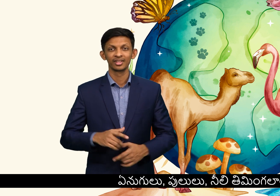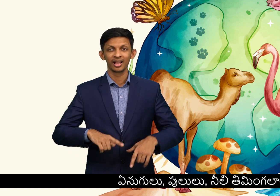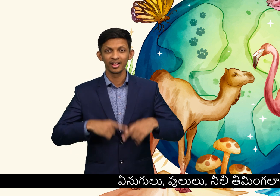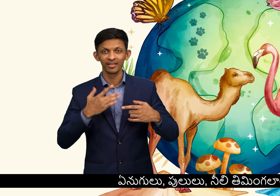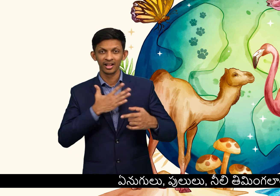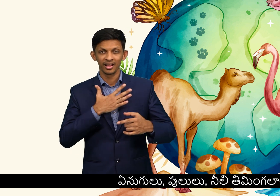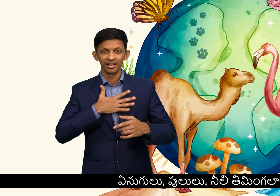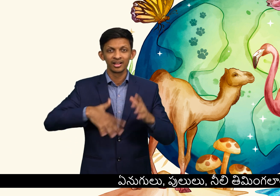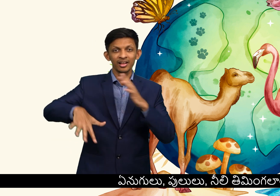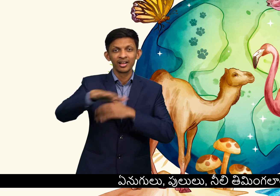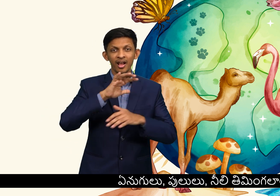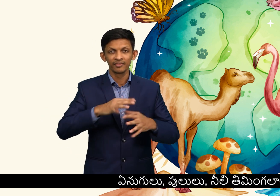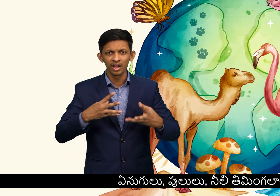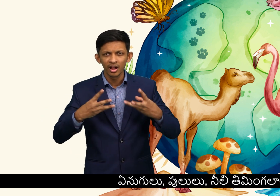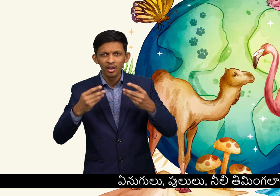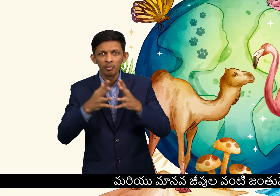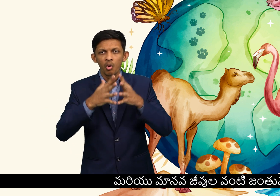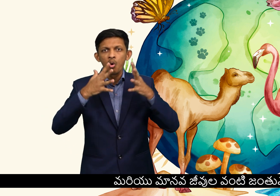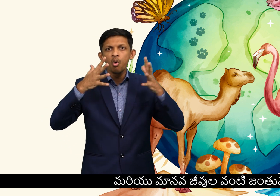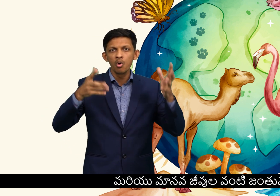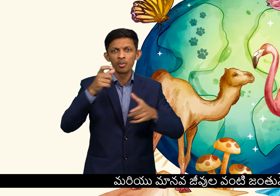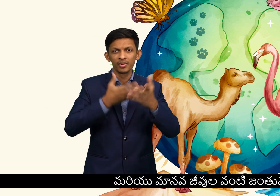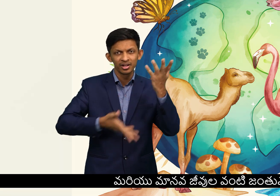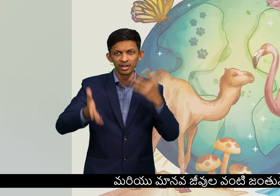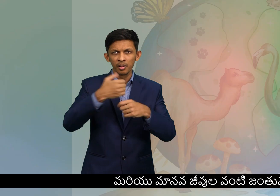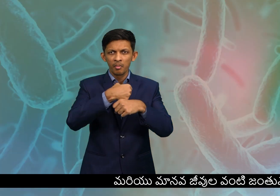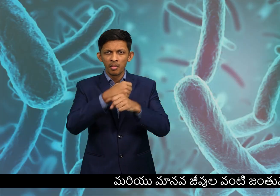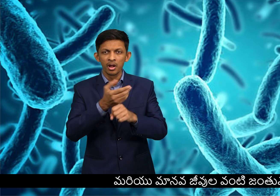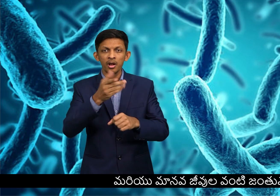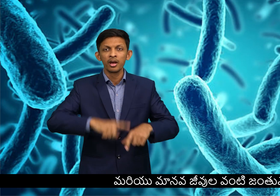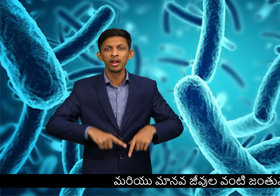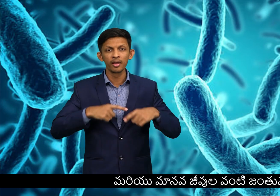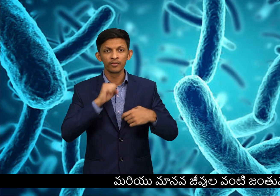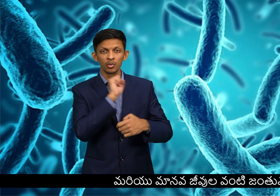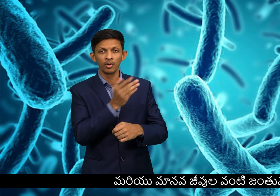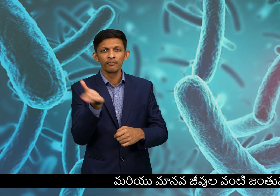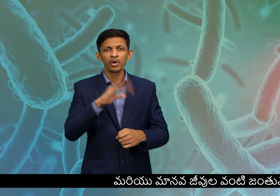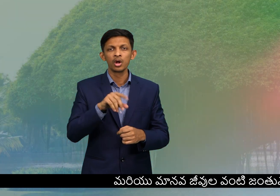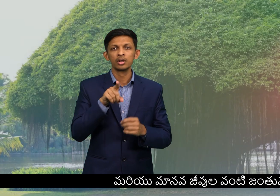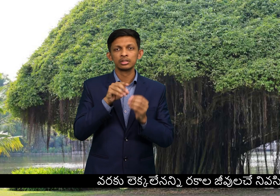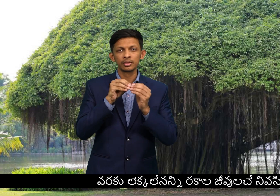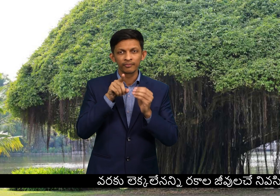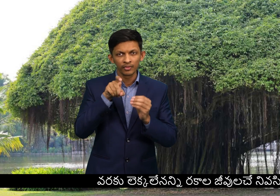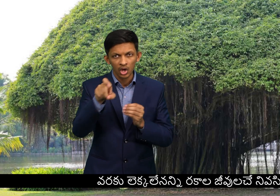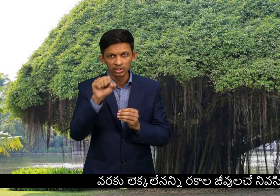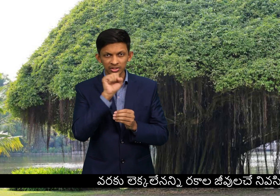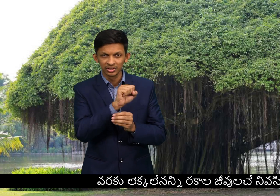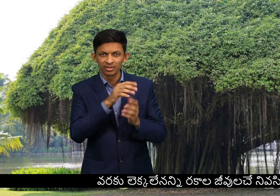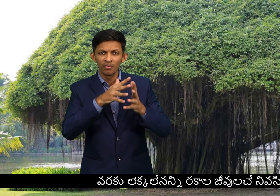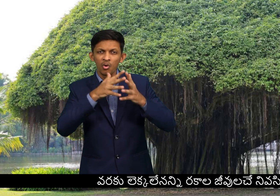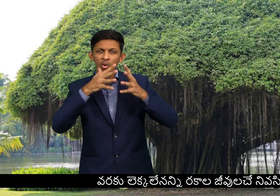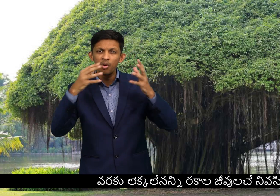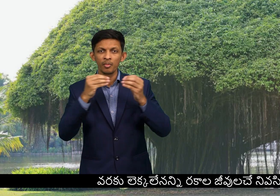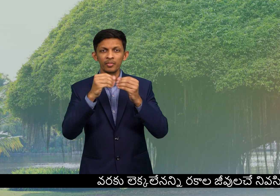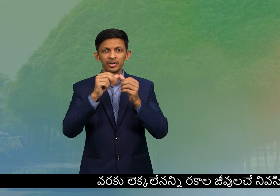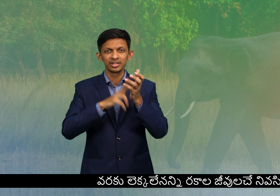ఏనుగులు, పులులు, నీలి తిమింగళాలు మరియు మానవ జీవుల వంటి జంతువుల వరకు లెక్కలేనన్ని